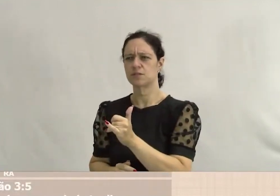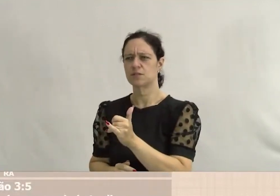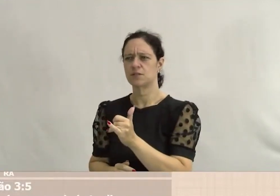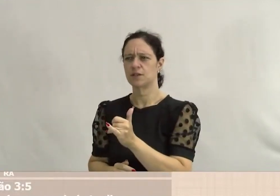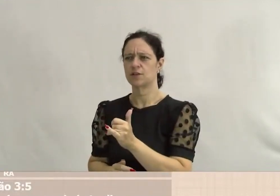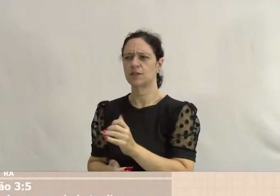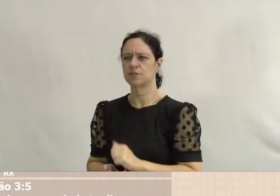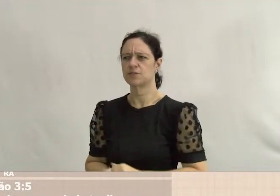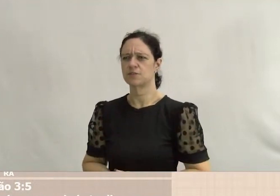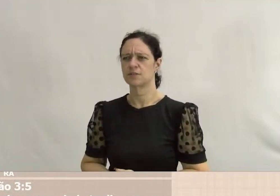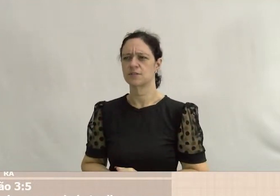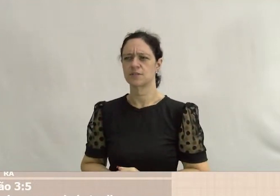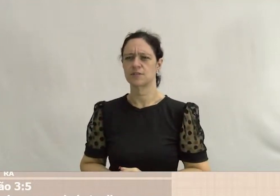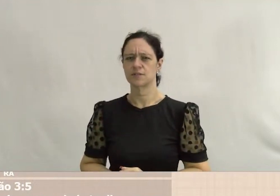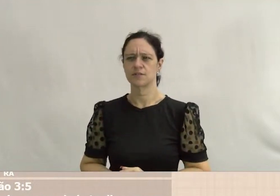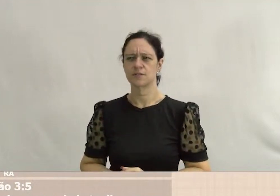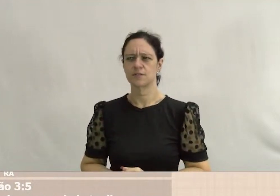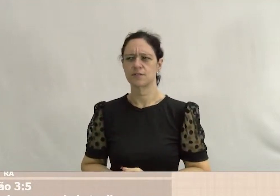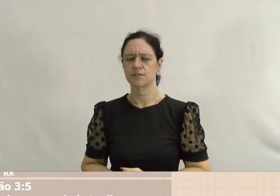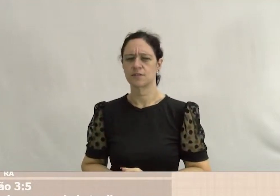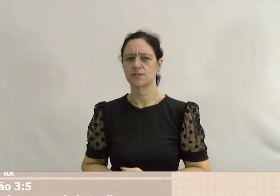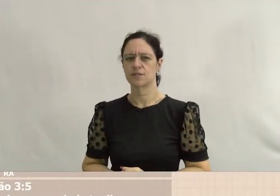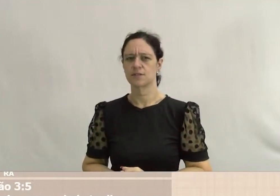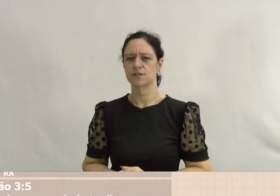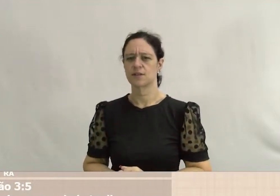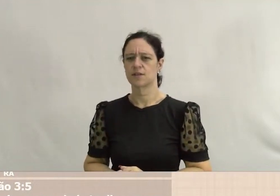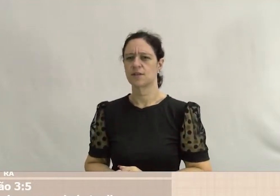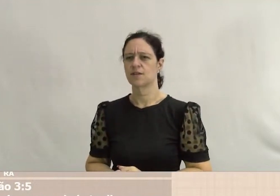Nicodemos, você quer